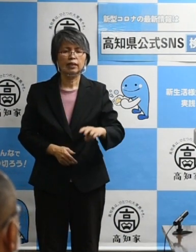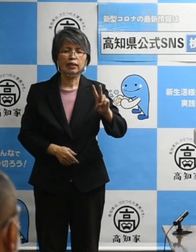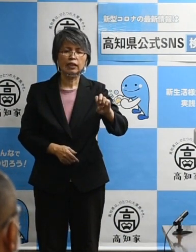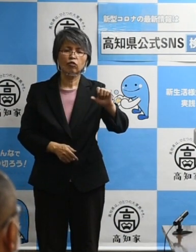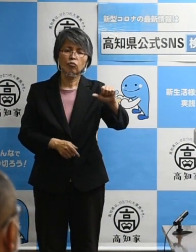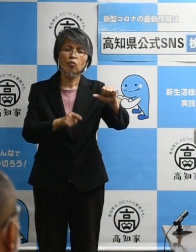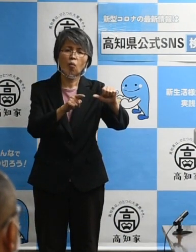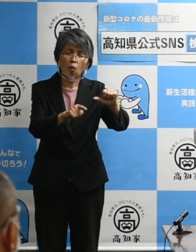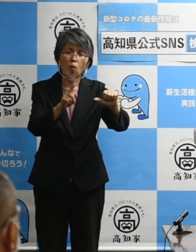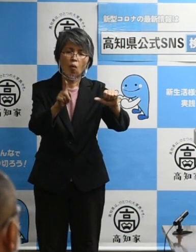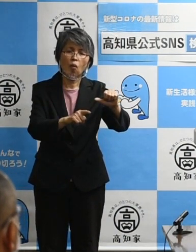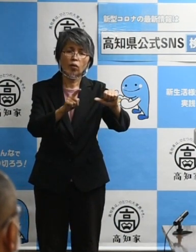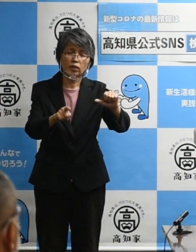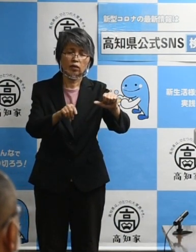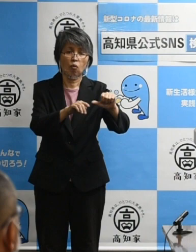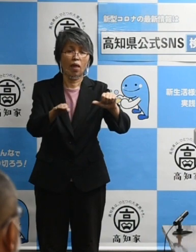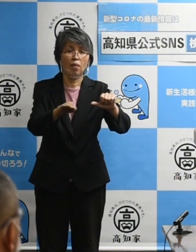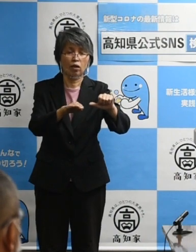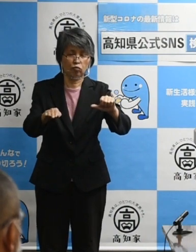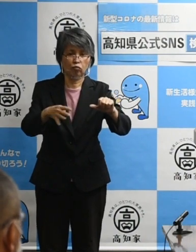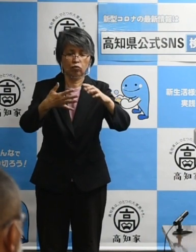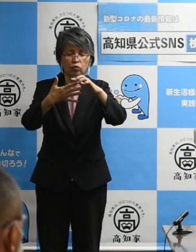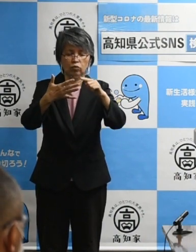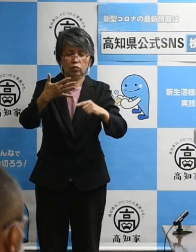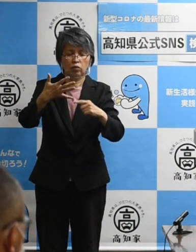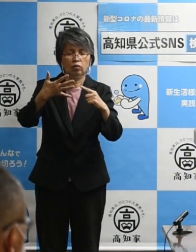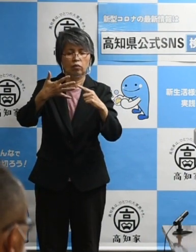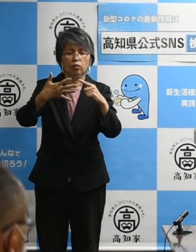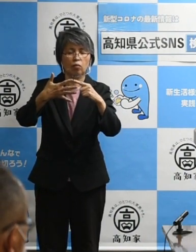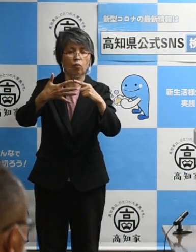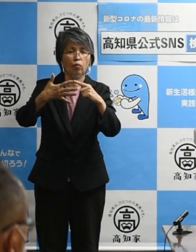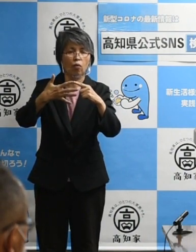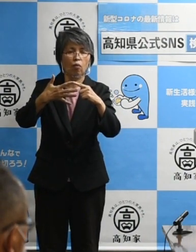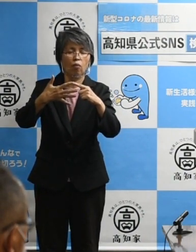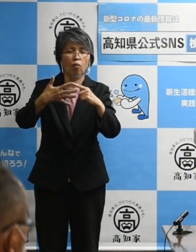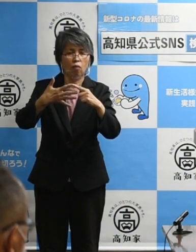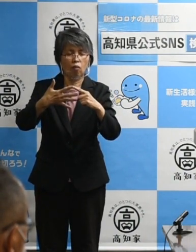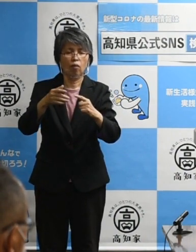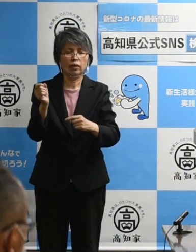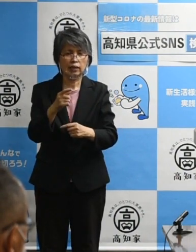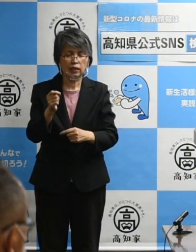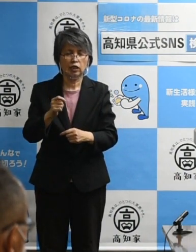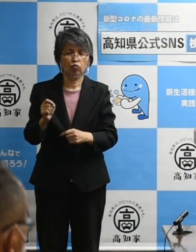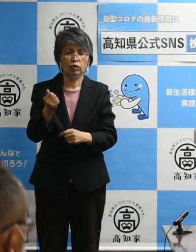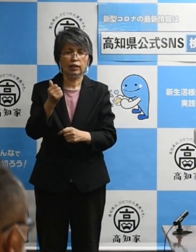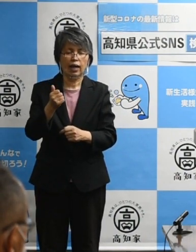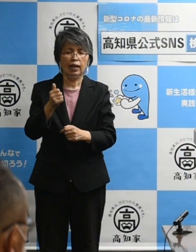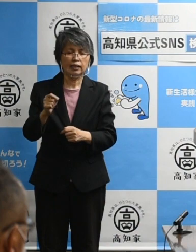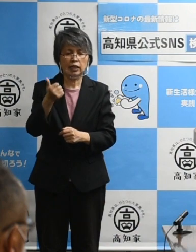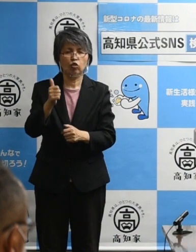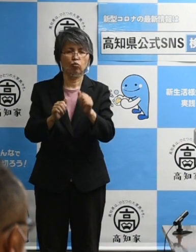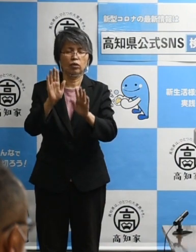というのがですね、いわゆるステージ4、国のいうステージ4、緊急事態宣言などの目安になっていく数字であります